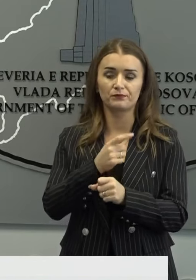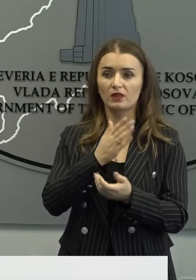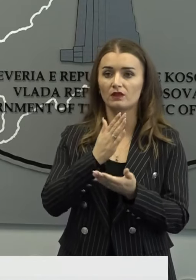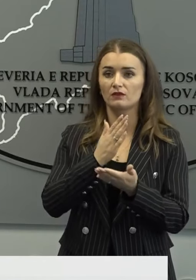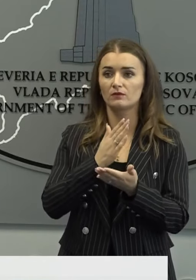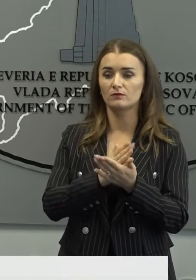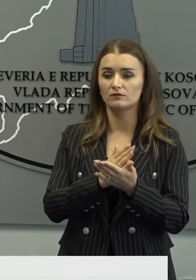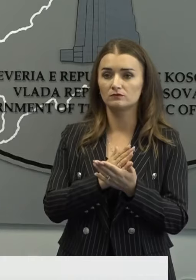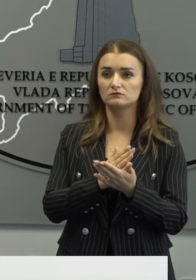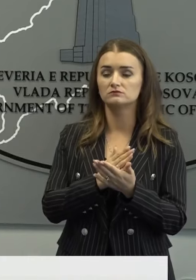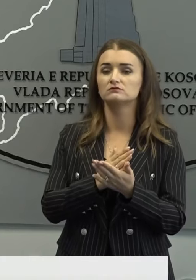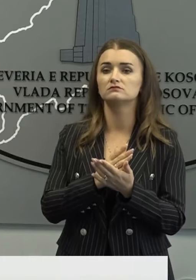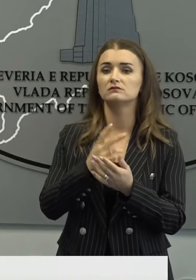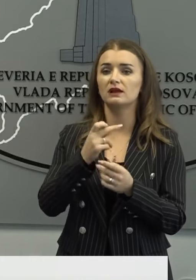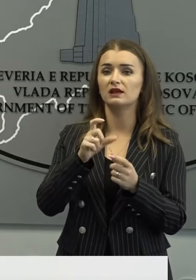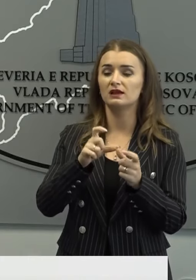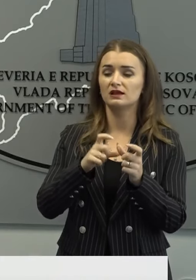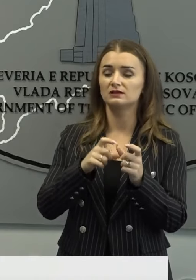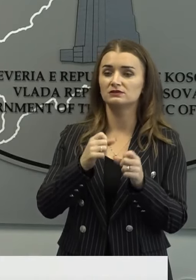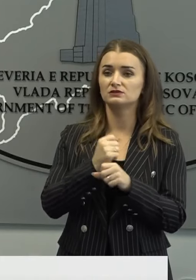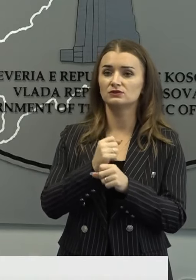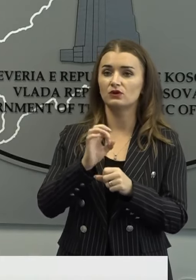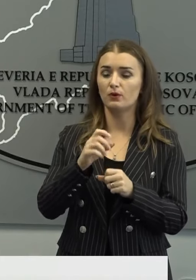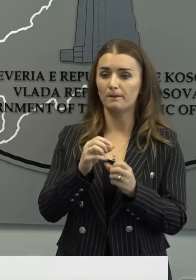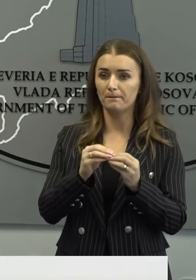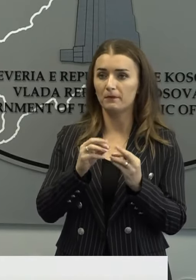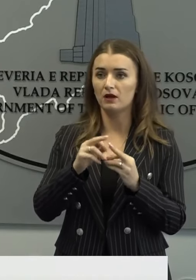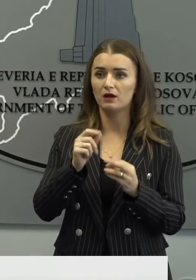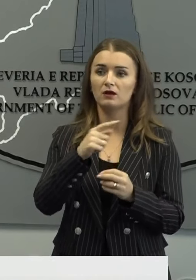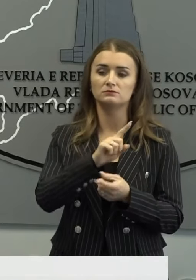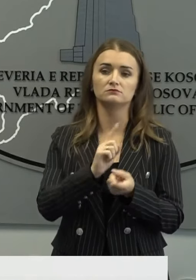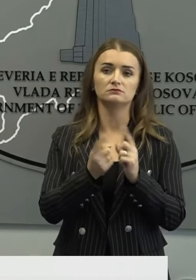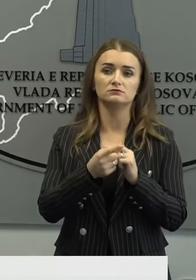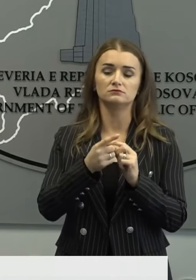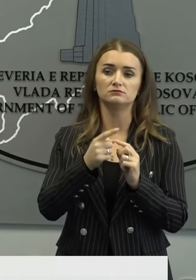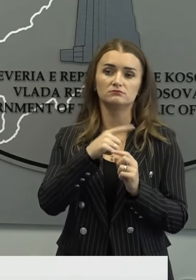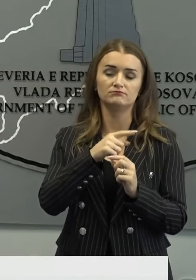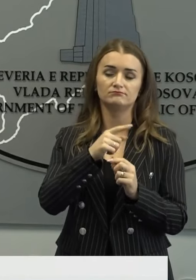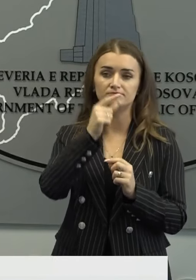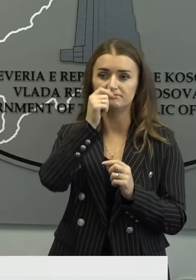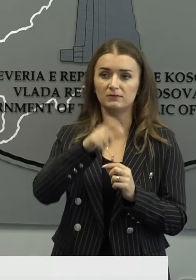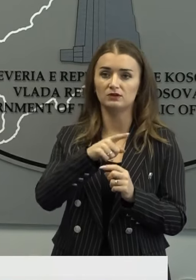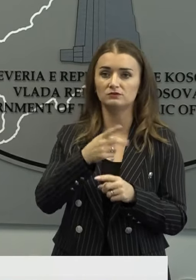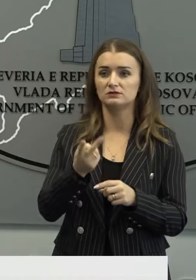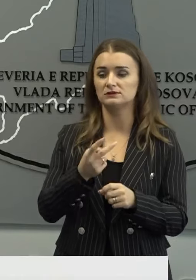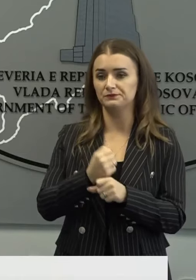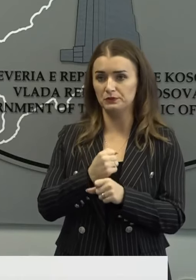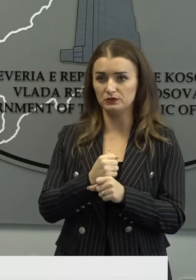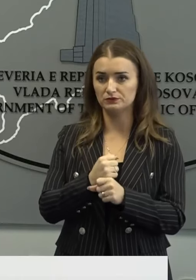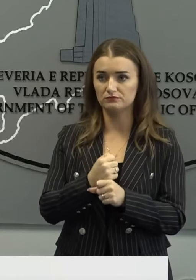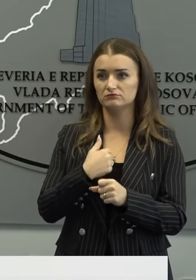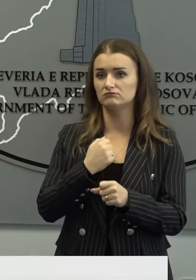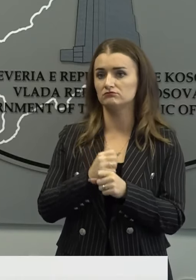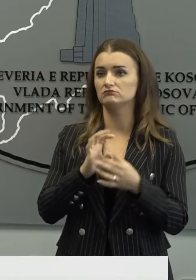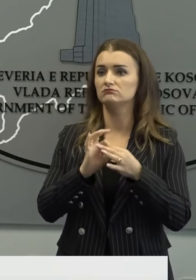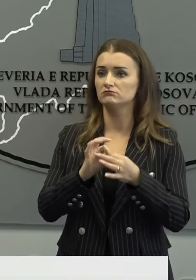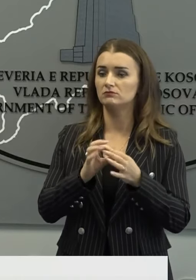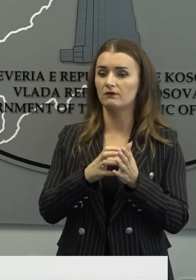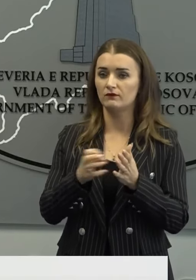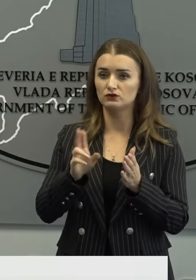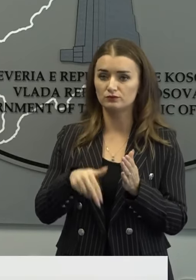zotit Gabriel Escobar, dhe tash edhe me Aleksandar Kasov besoj që do të vazhdojmë bashkëpunimin tonë,